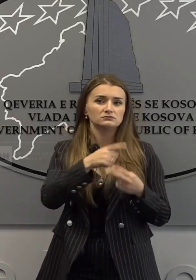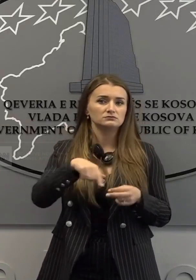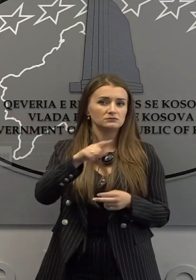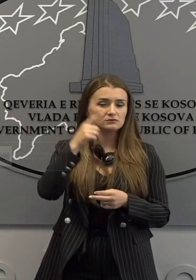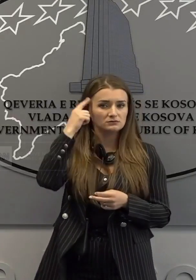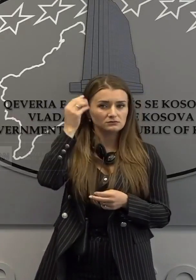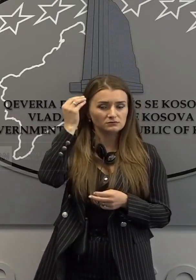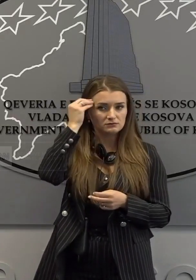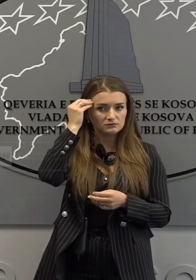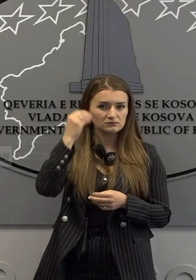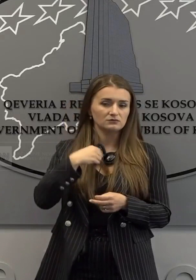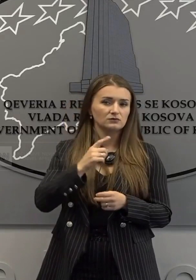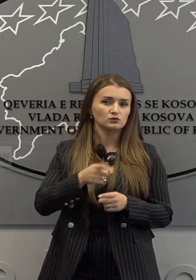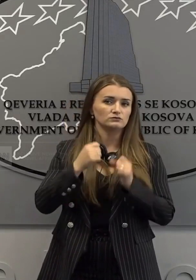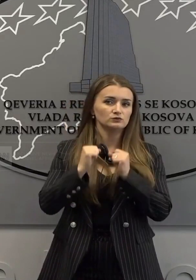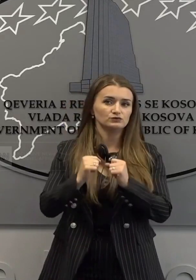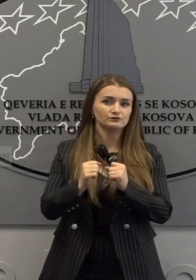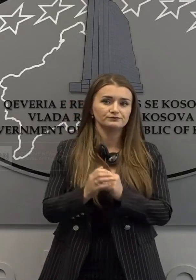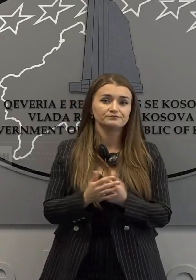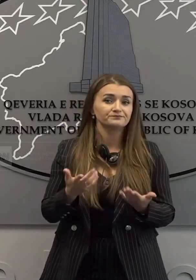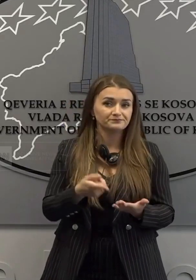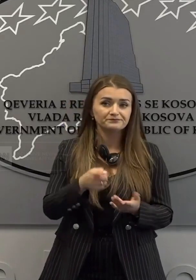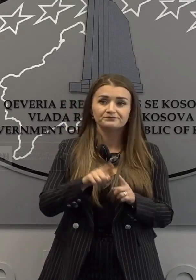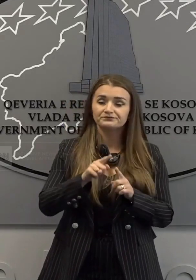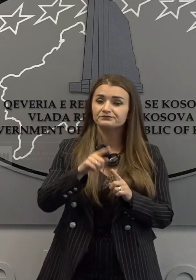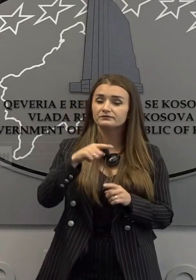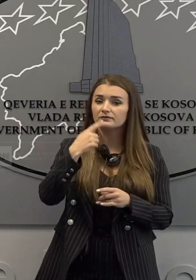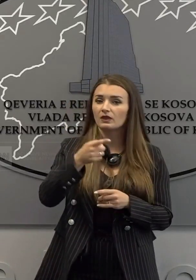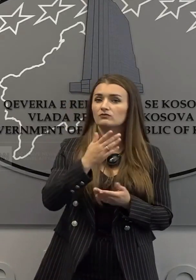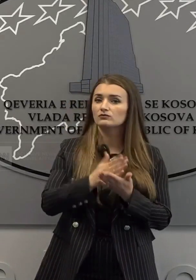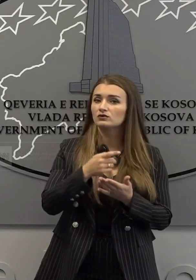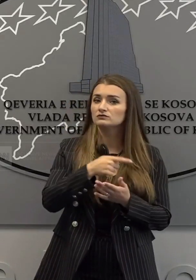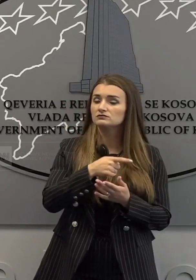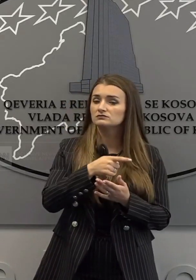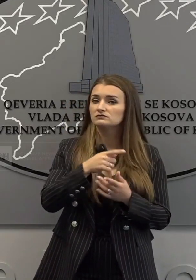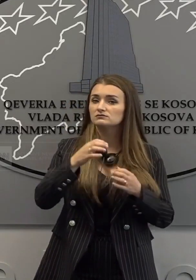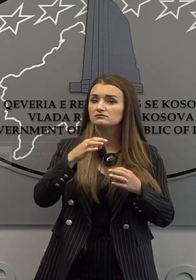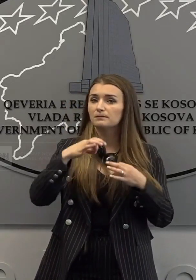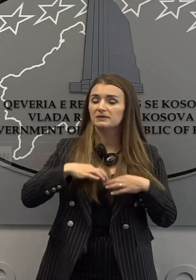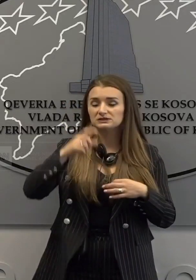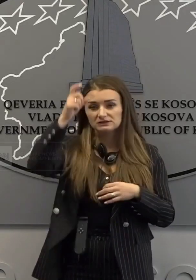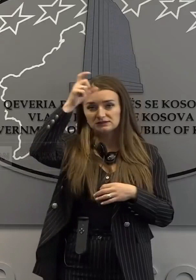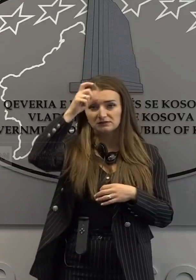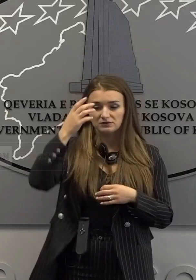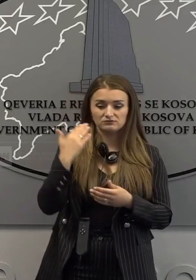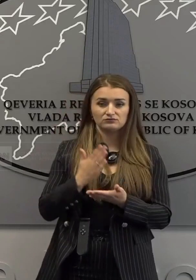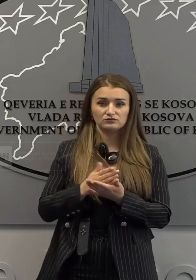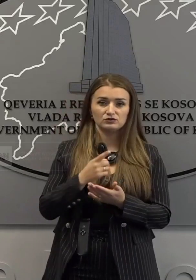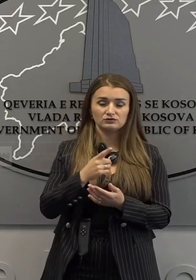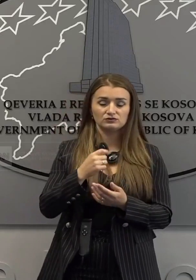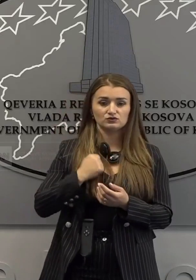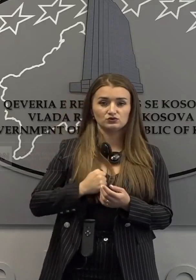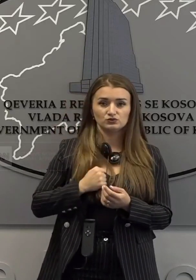to, do të mbajnë përgjegjësi. Kjo është deklaratë e presidentit të Serbisë të shtunën e 14